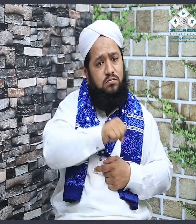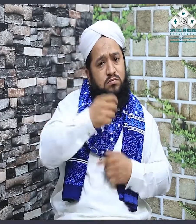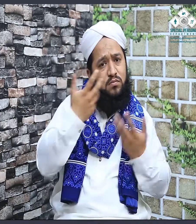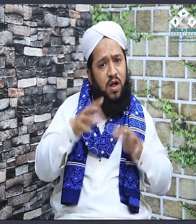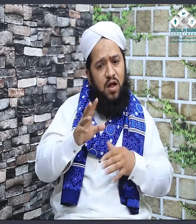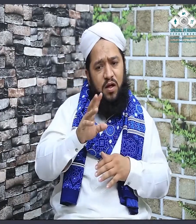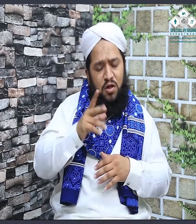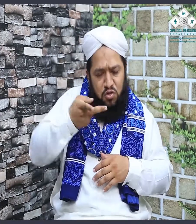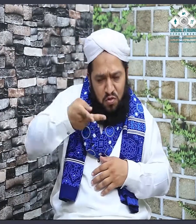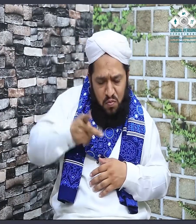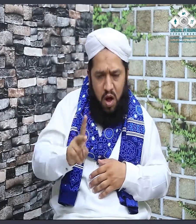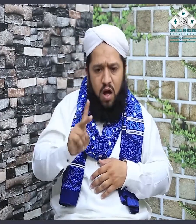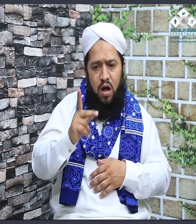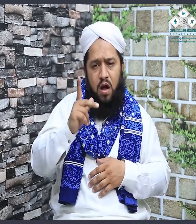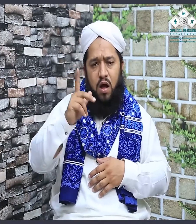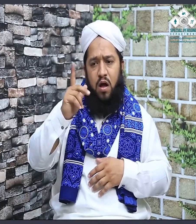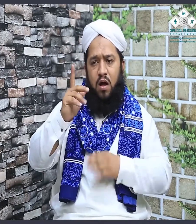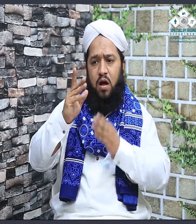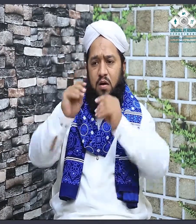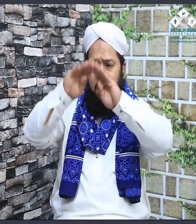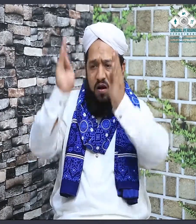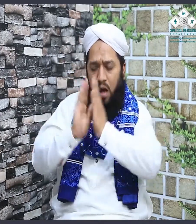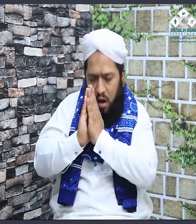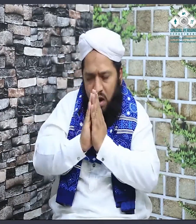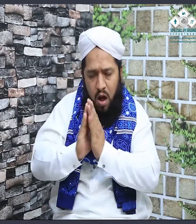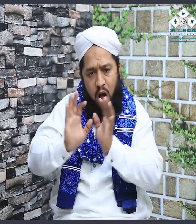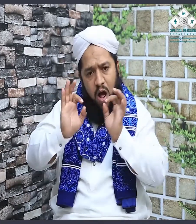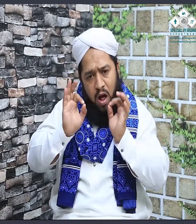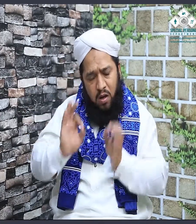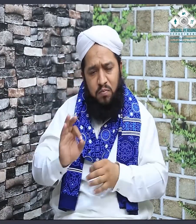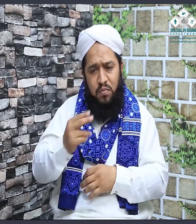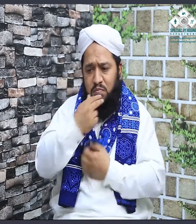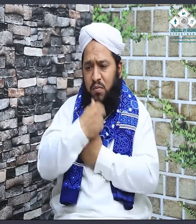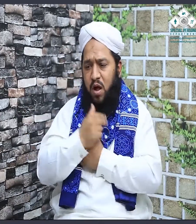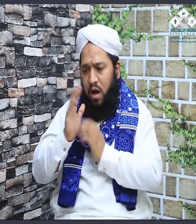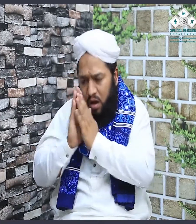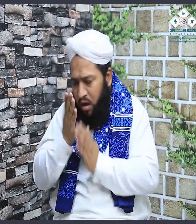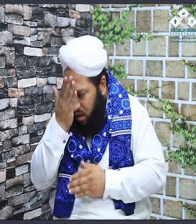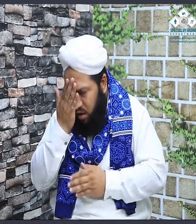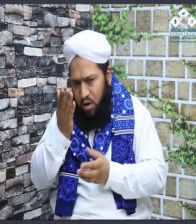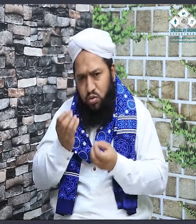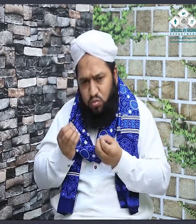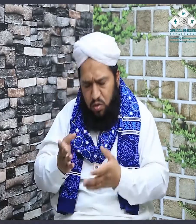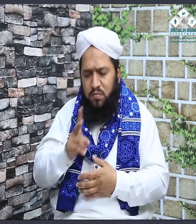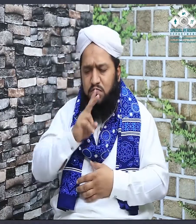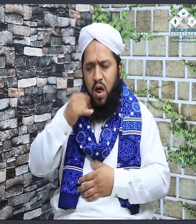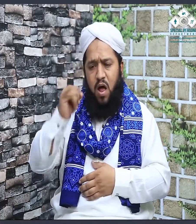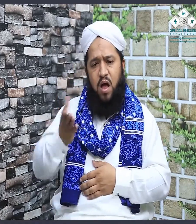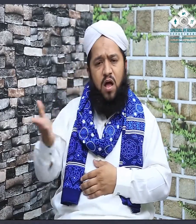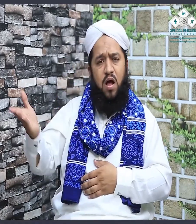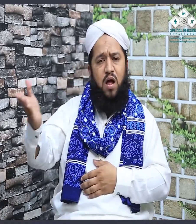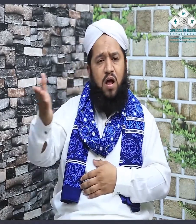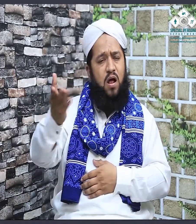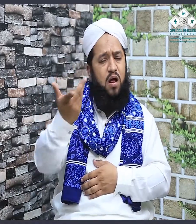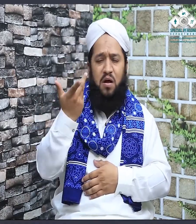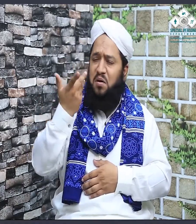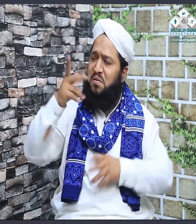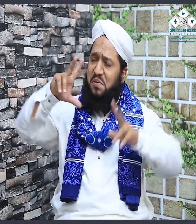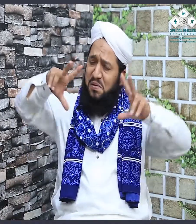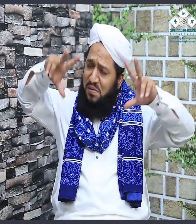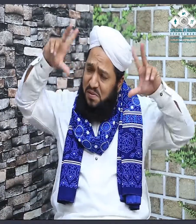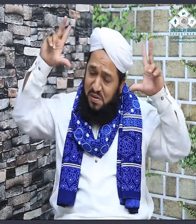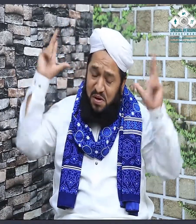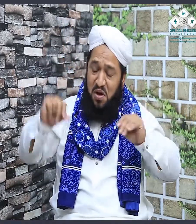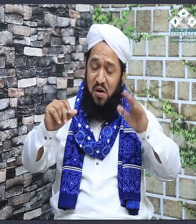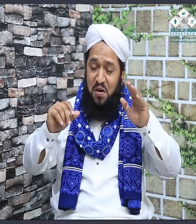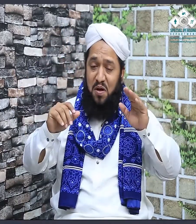دوبارہ اپنی زندگی اسی طرح شرک والی گزارنے لگے. اب ناظرین بنی اسرائیل پر ذرا غور کریں, طوفان کے بعد جو